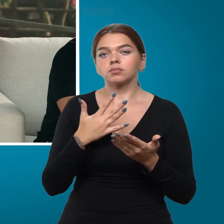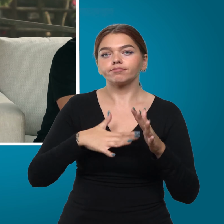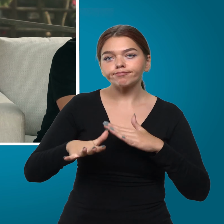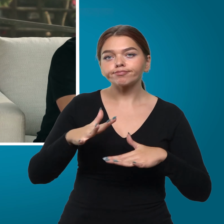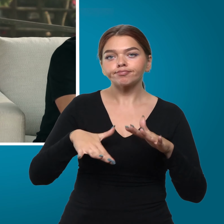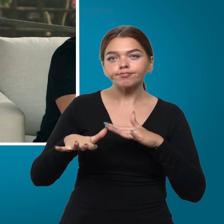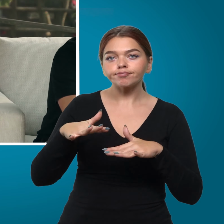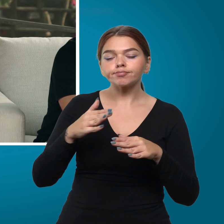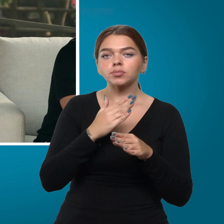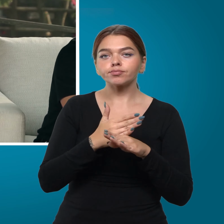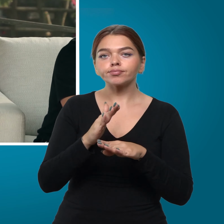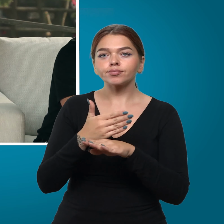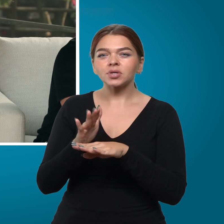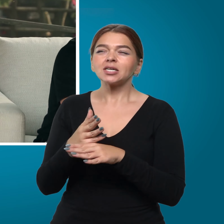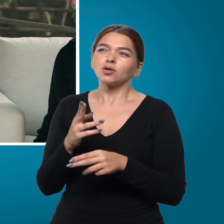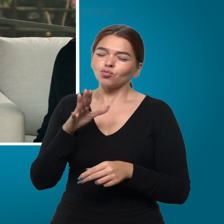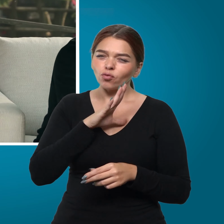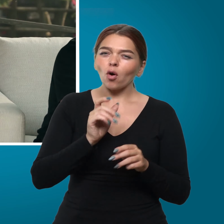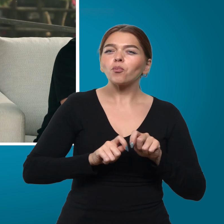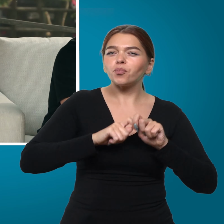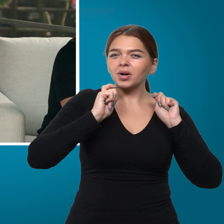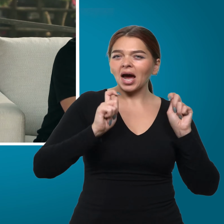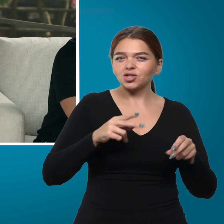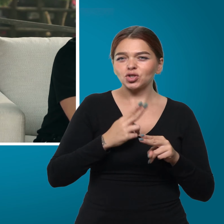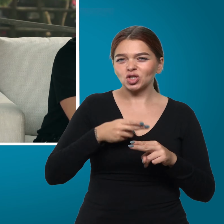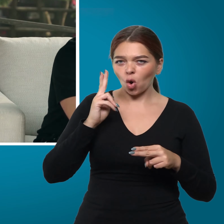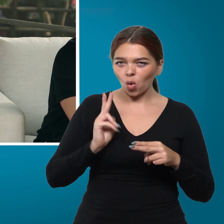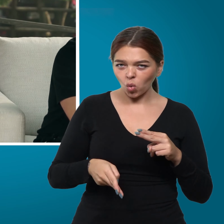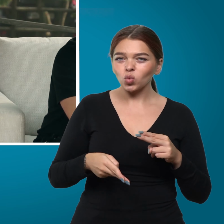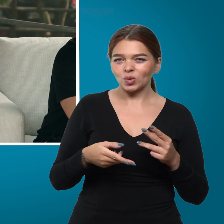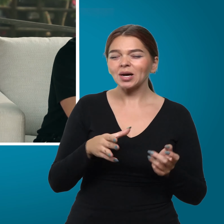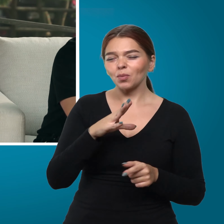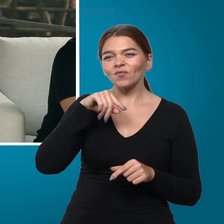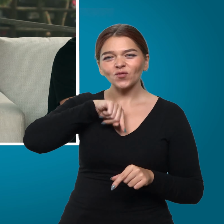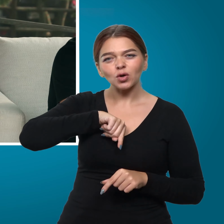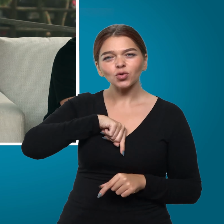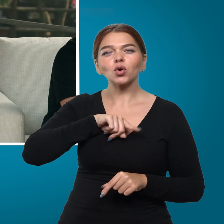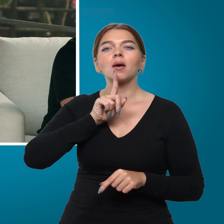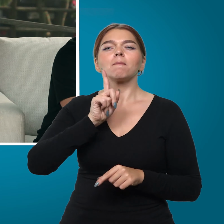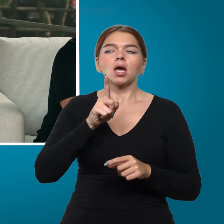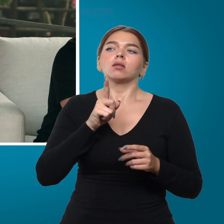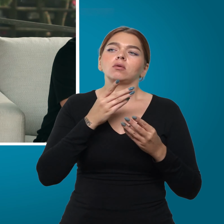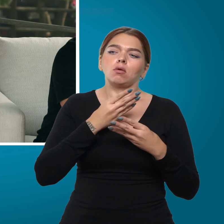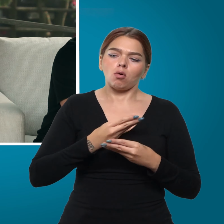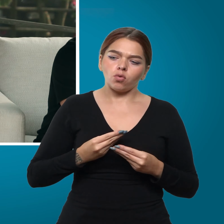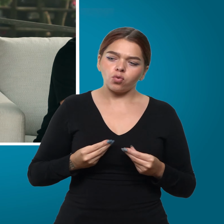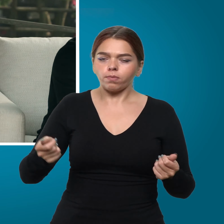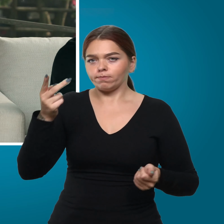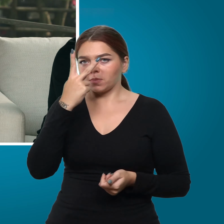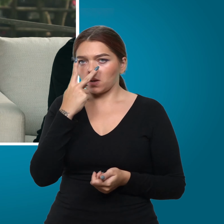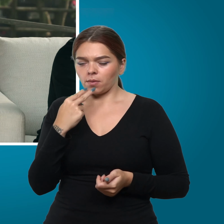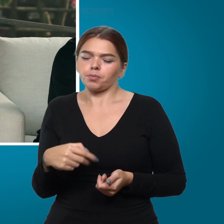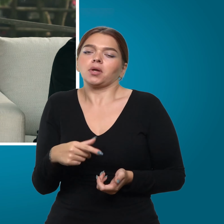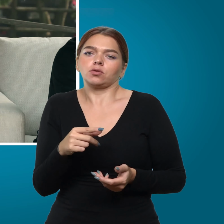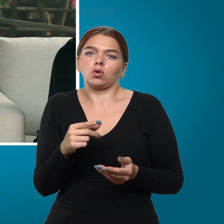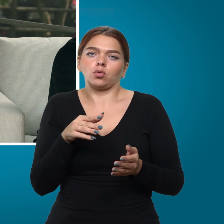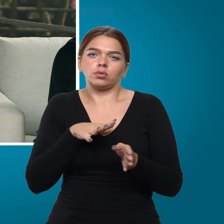pataisė, arba ką dar reikėtų pridėti, kokią nors mintį dar pametė, mes pasitaisom, tinka.